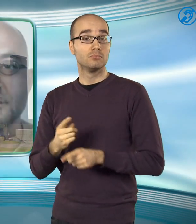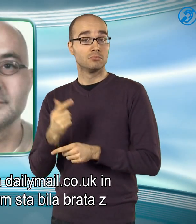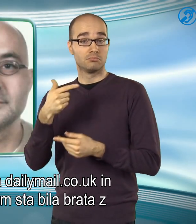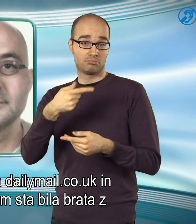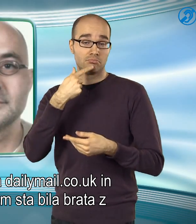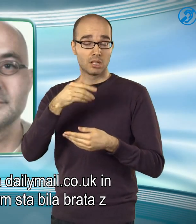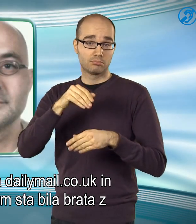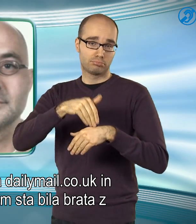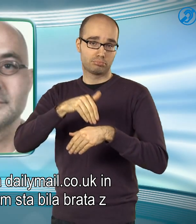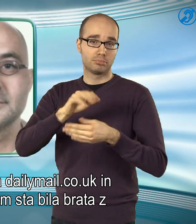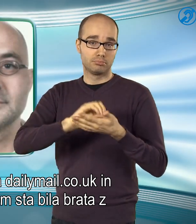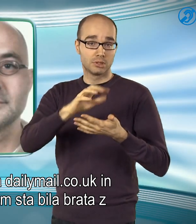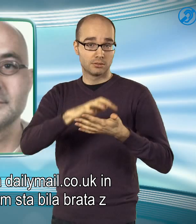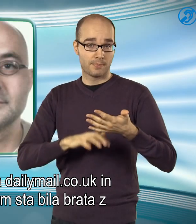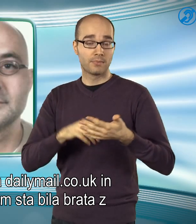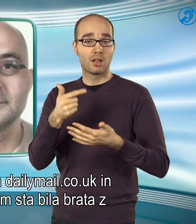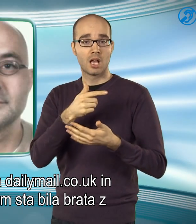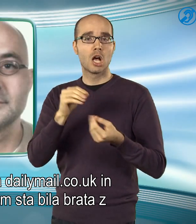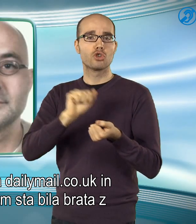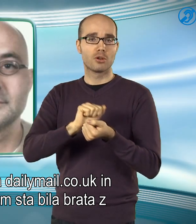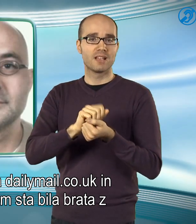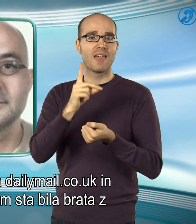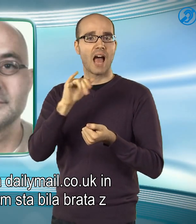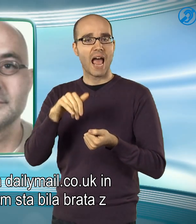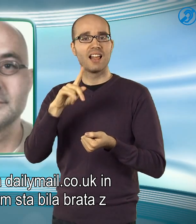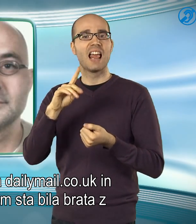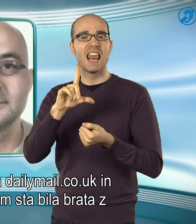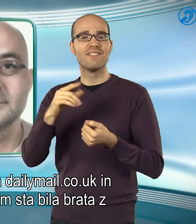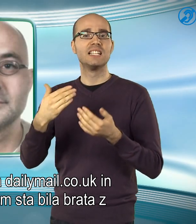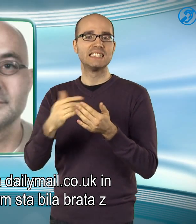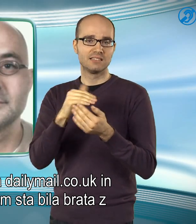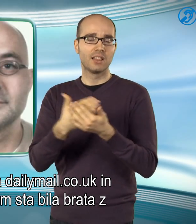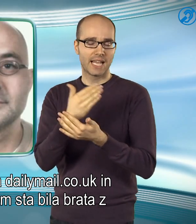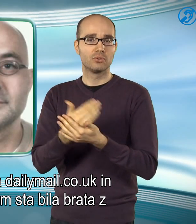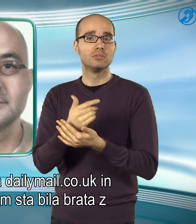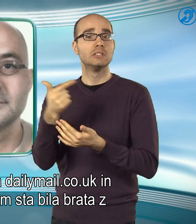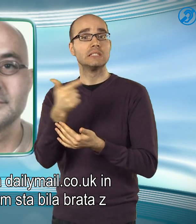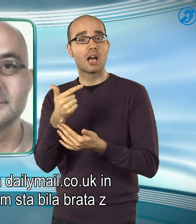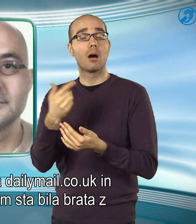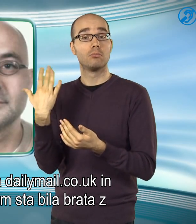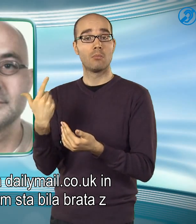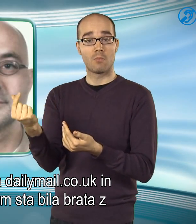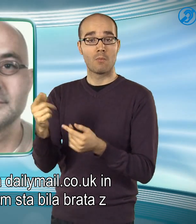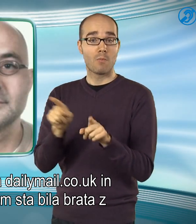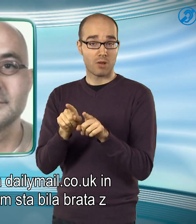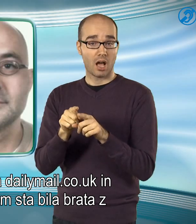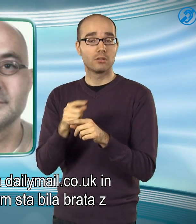Kot še poročata Daily Mail in LifeSite News, sta bila brata z odobritvijo evtanazije zelo zadovoljna.